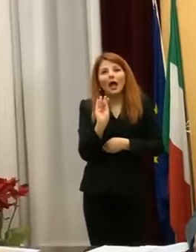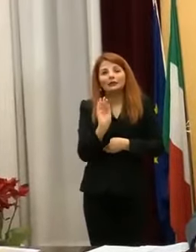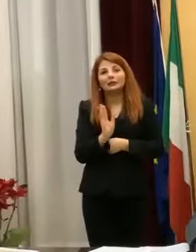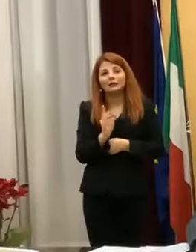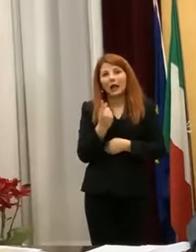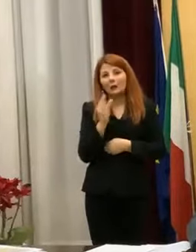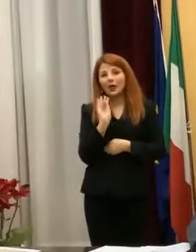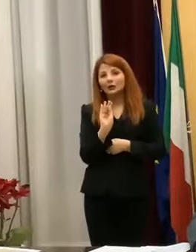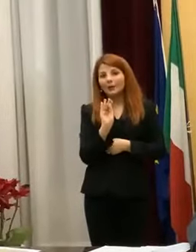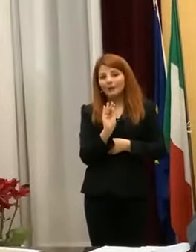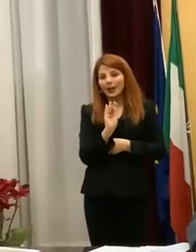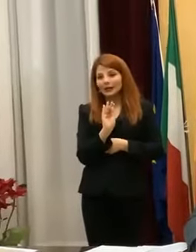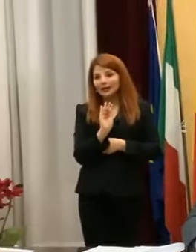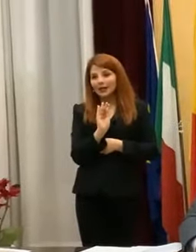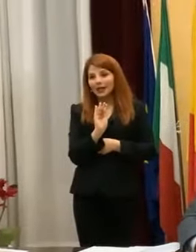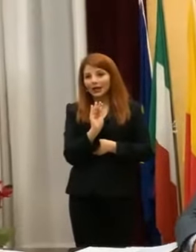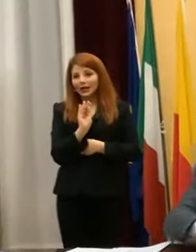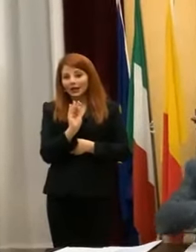sorge spontanea.